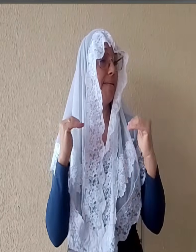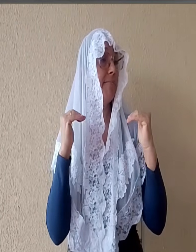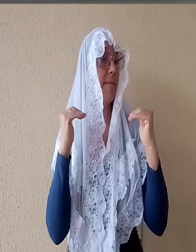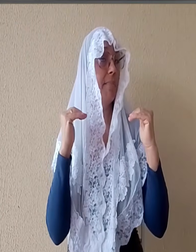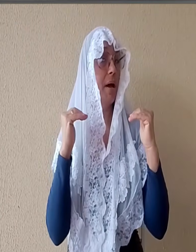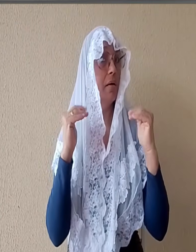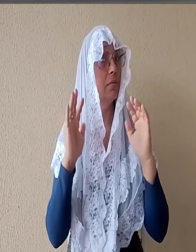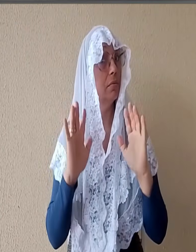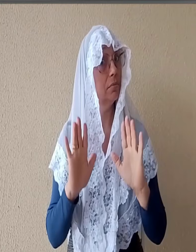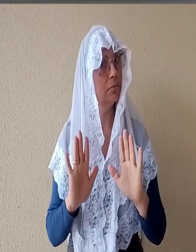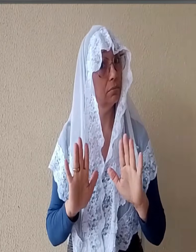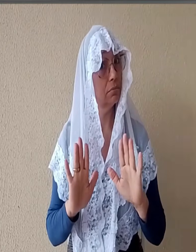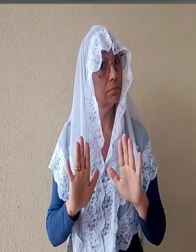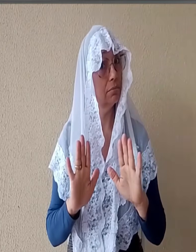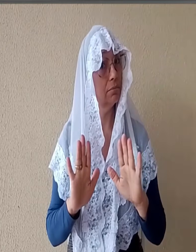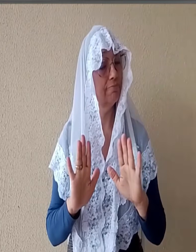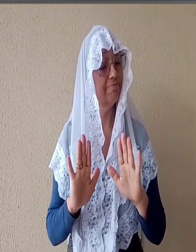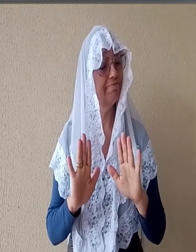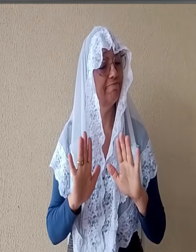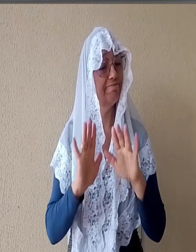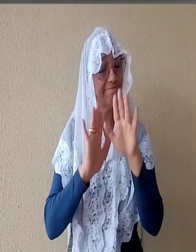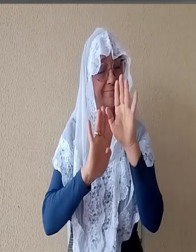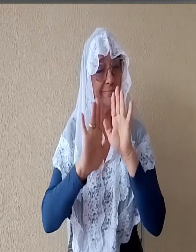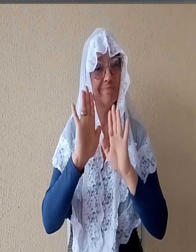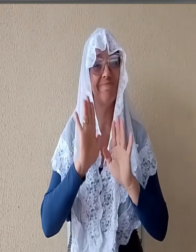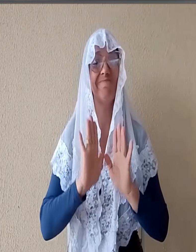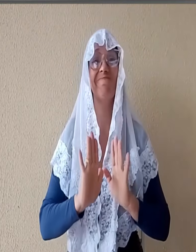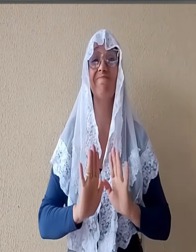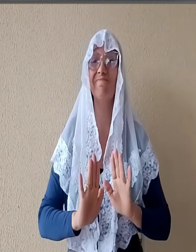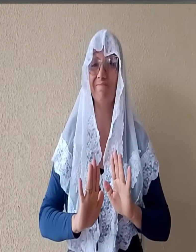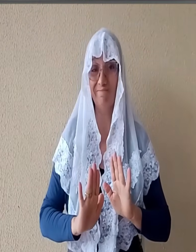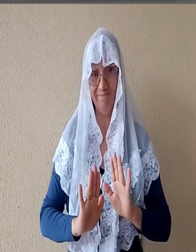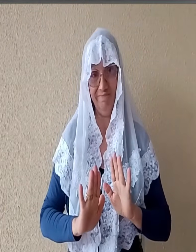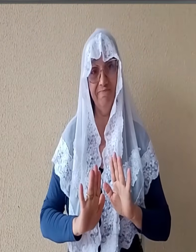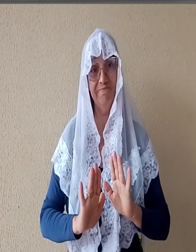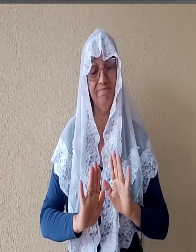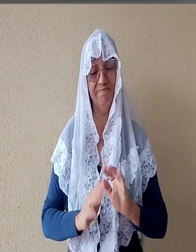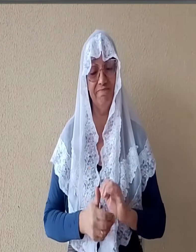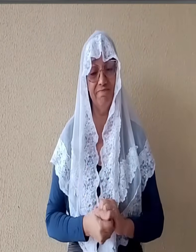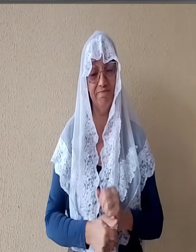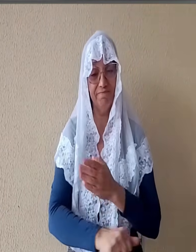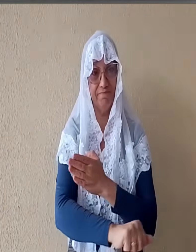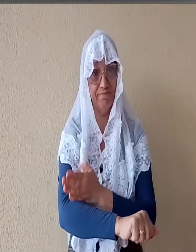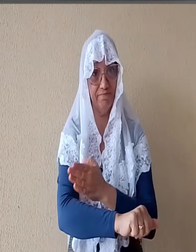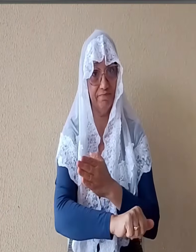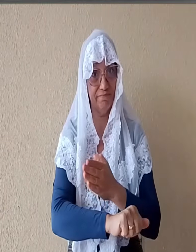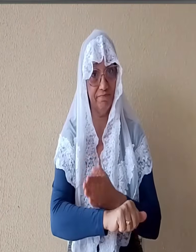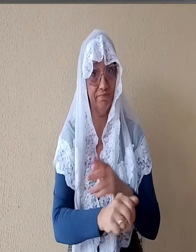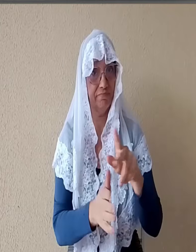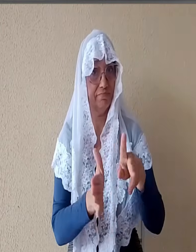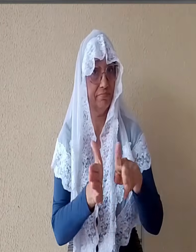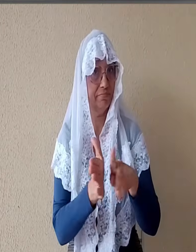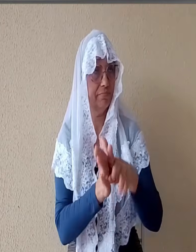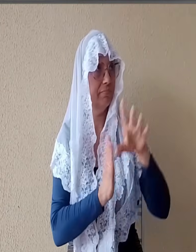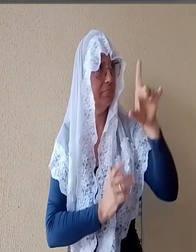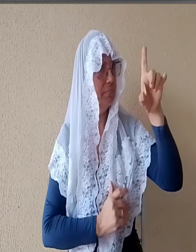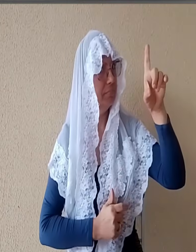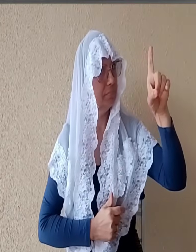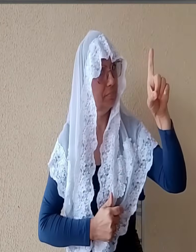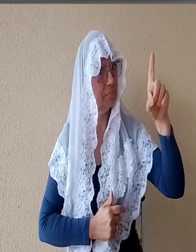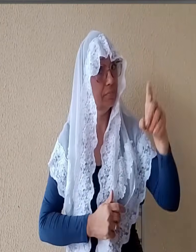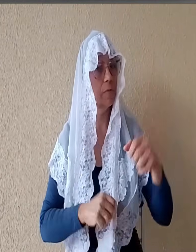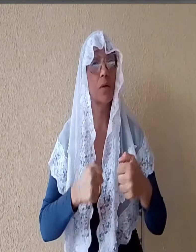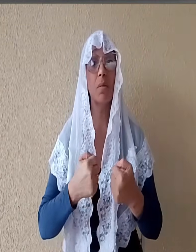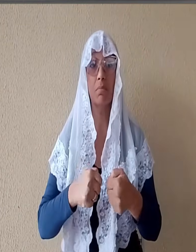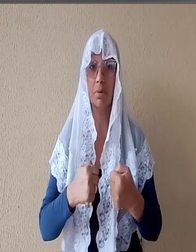irmão. Mas tem que ter esses 3 ministérios. Que Deus colocou lá atrás para o teu servo. Aonde não